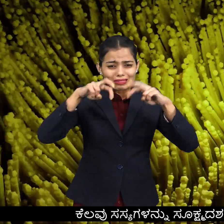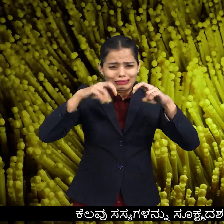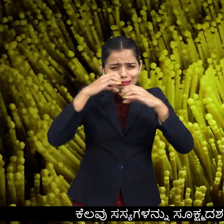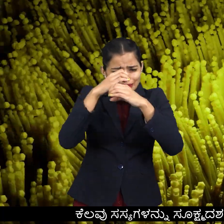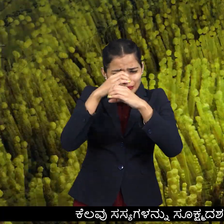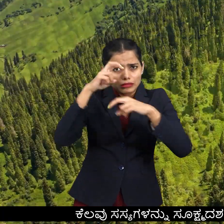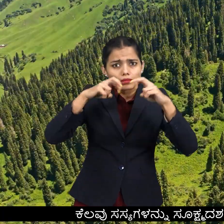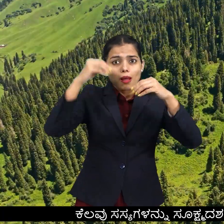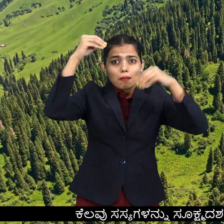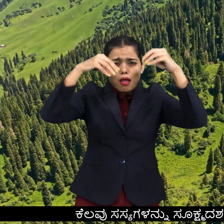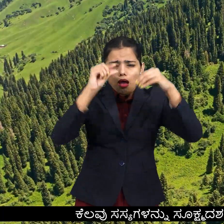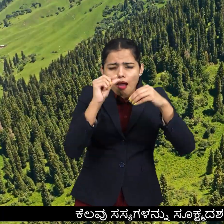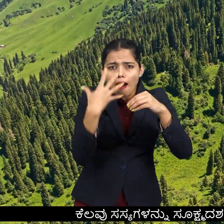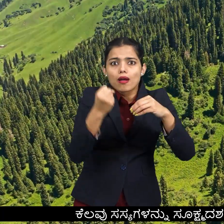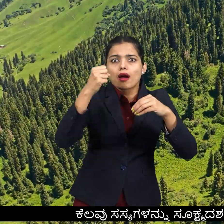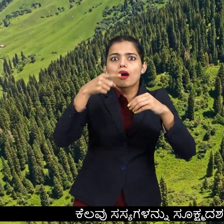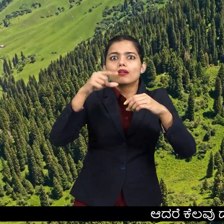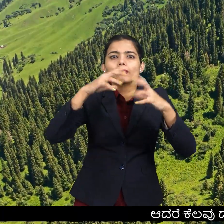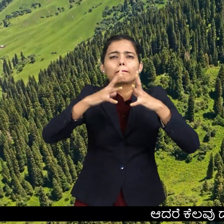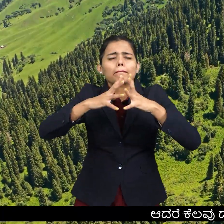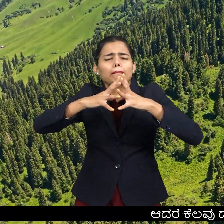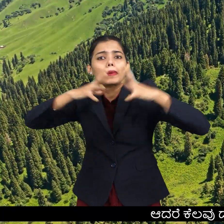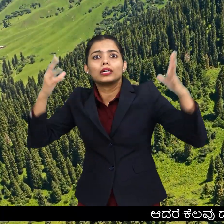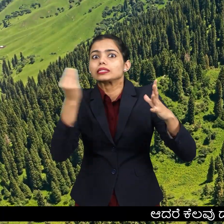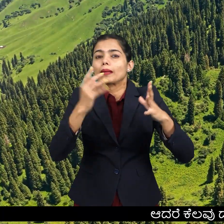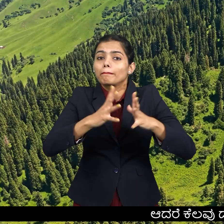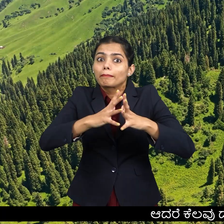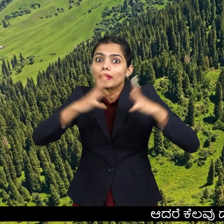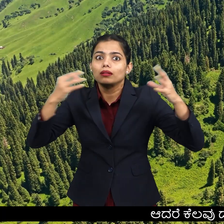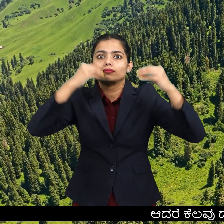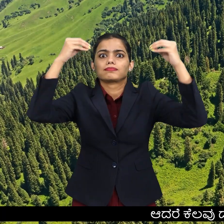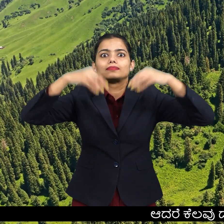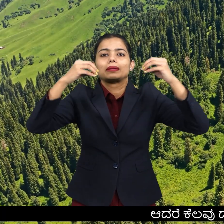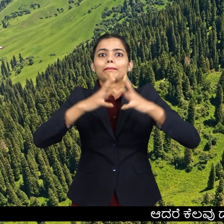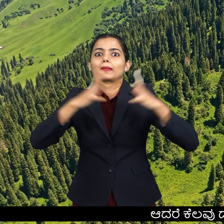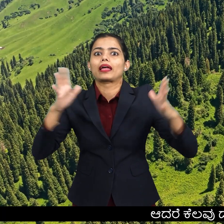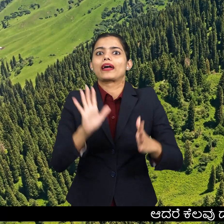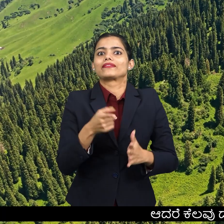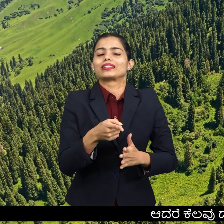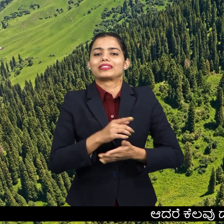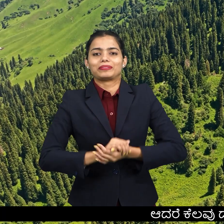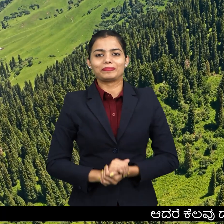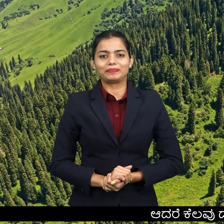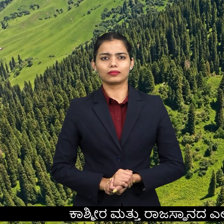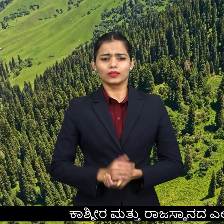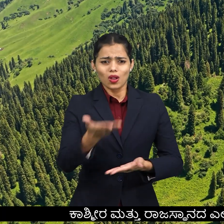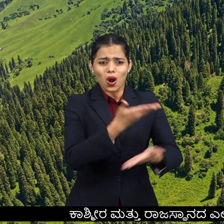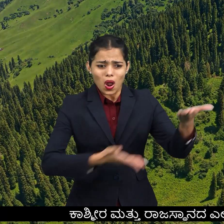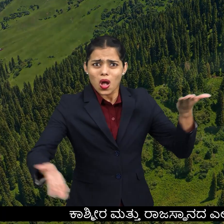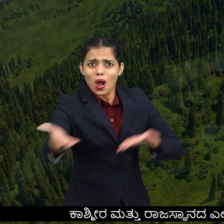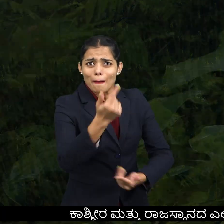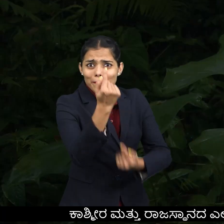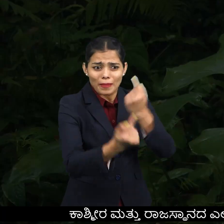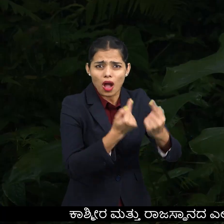ಸೂಕ್ಷ್ಮದರ್ಶಕವಿಲ್ಲದೆ ನೋಡಲು ಸಾಧ್ಯವಿಲ್ಲ, ಆದರೆ ಕೆಲವು ದೊಡ್ಡದಾಗಿರುತ್ತವೆ.